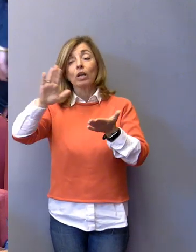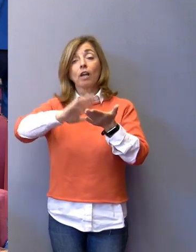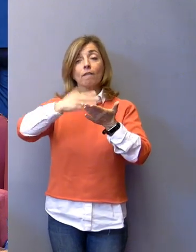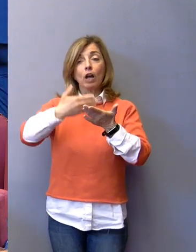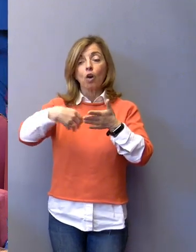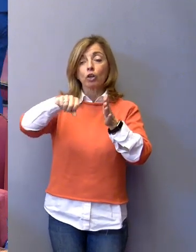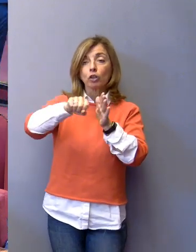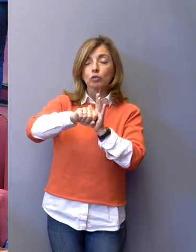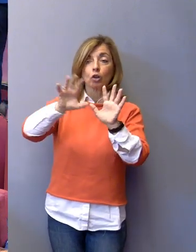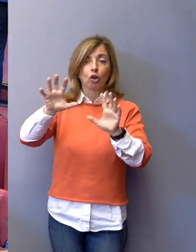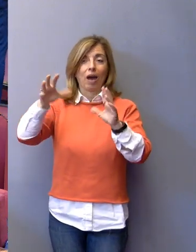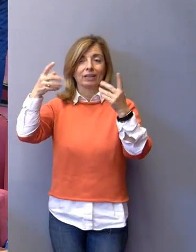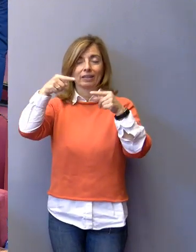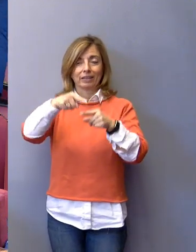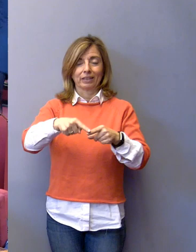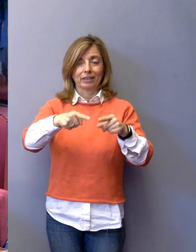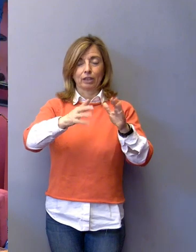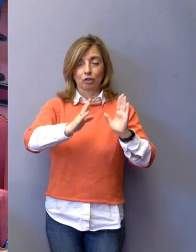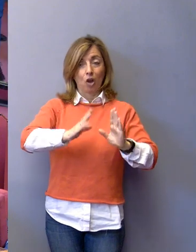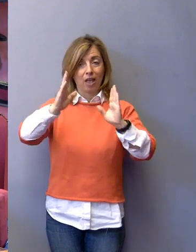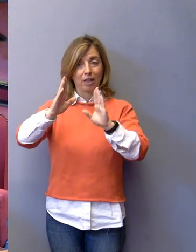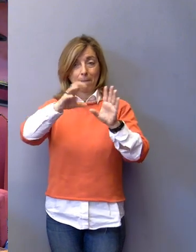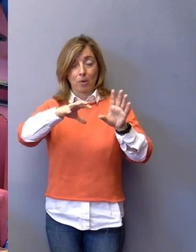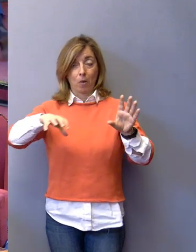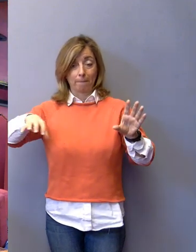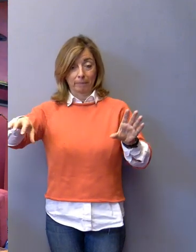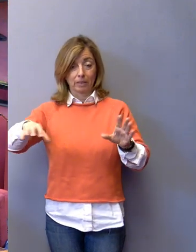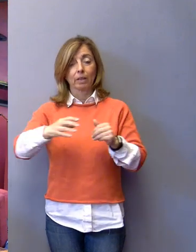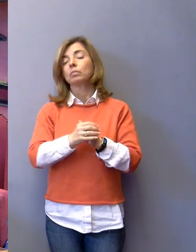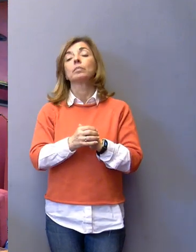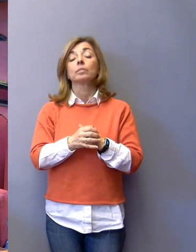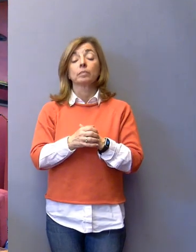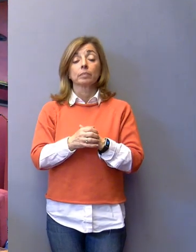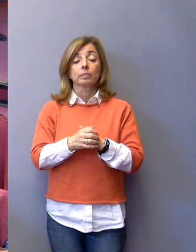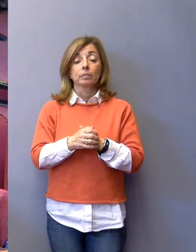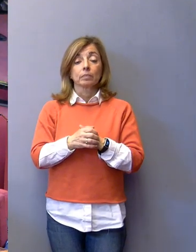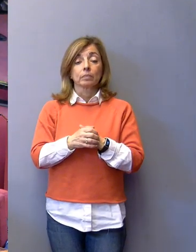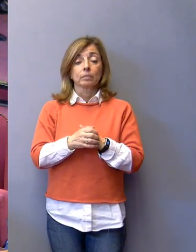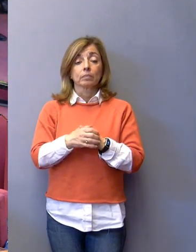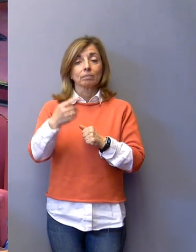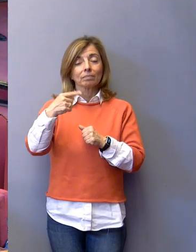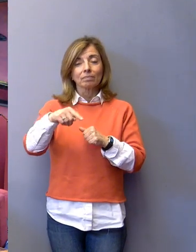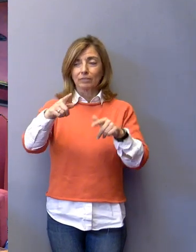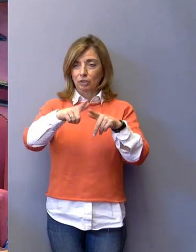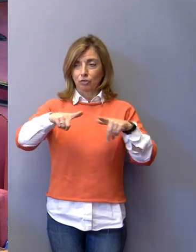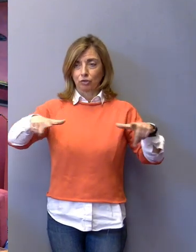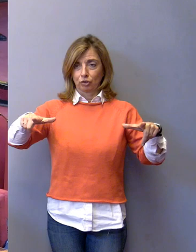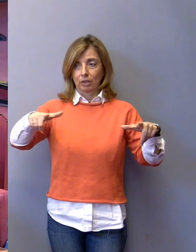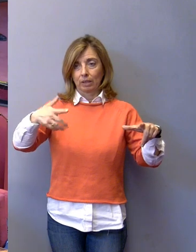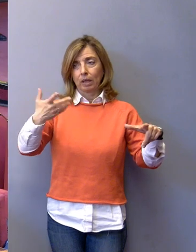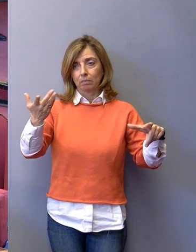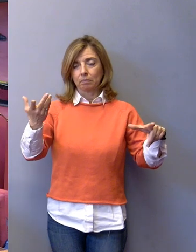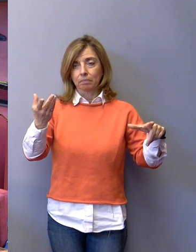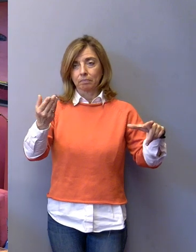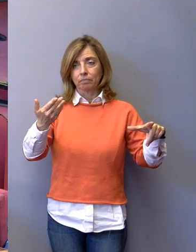l'organizzazione degli immobili come la disposizione nella nostra città spesso noi diciamo che ci sono alcuni aspetti di questa città che